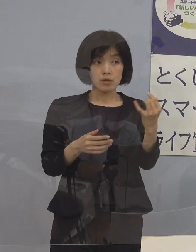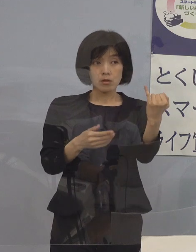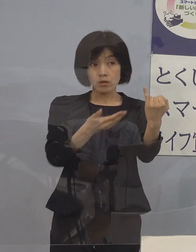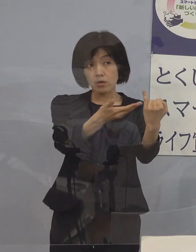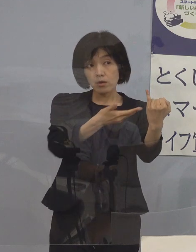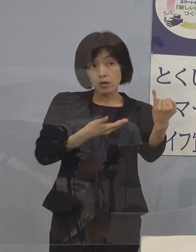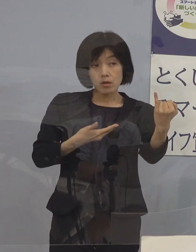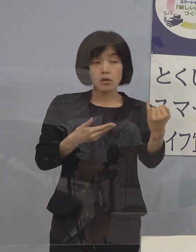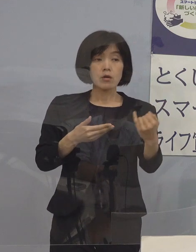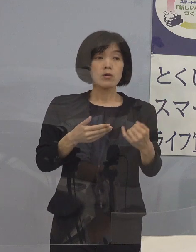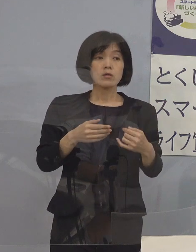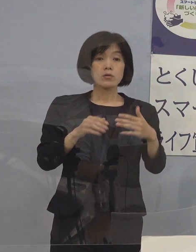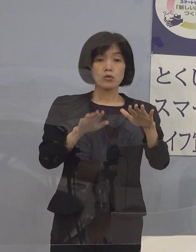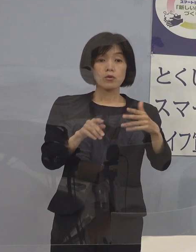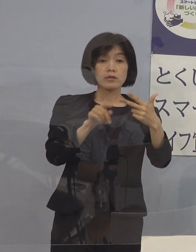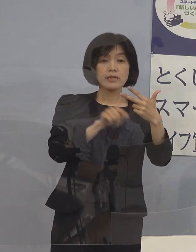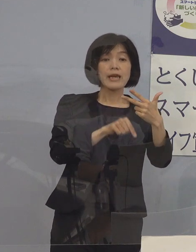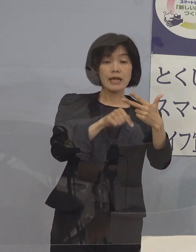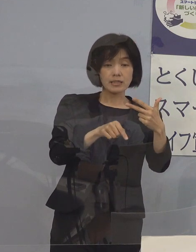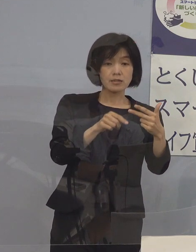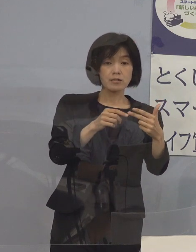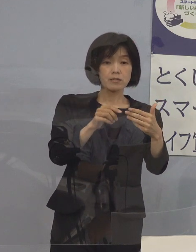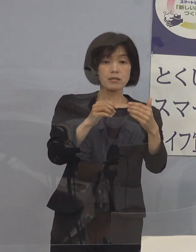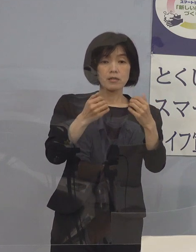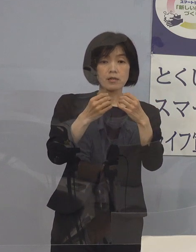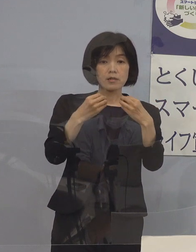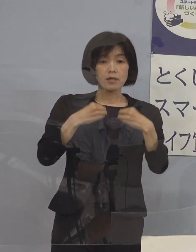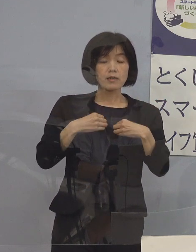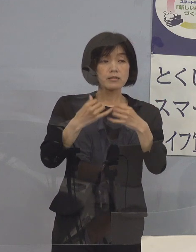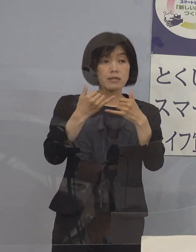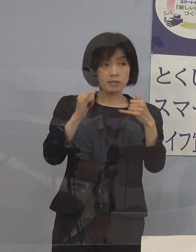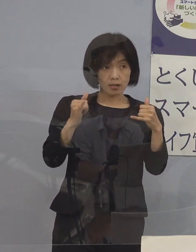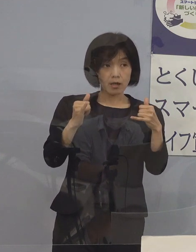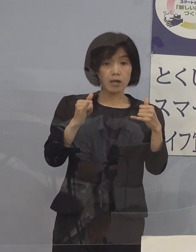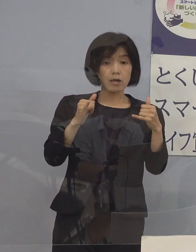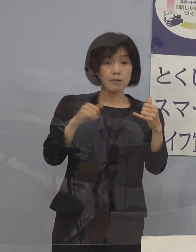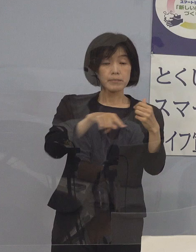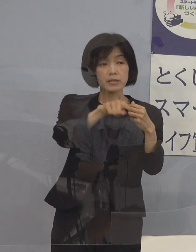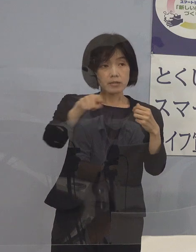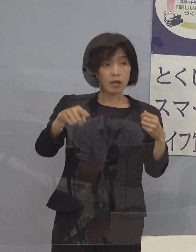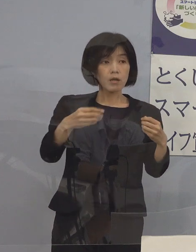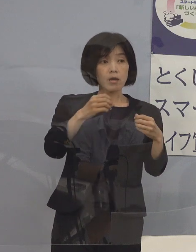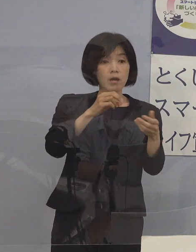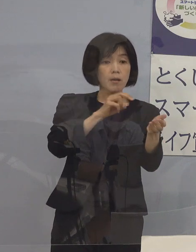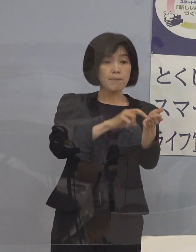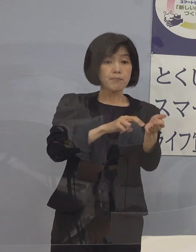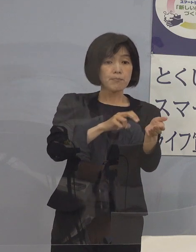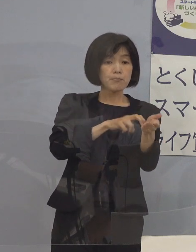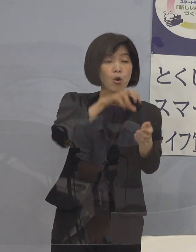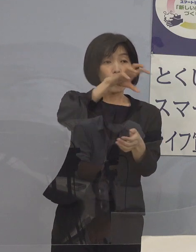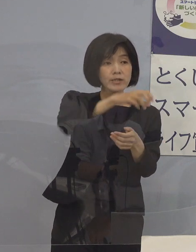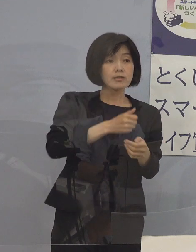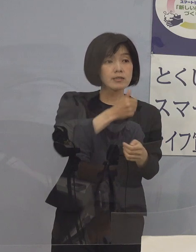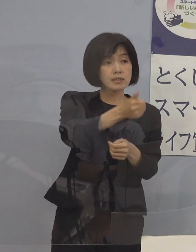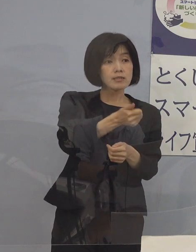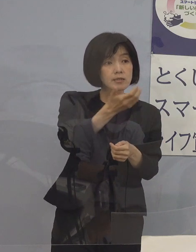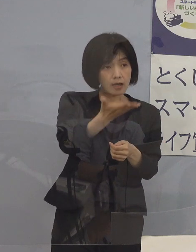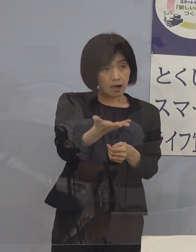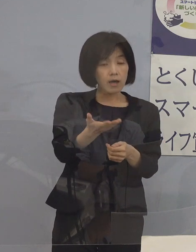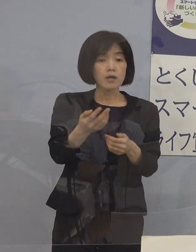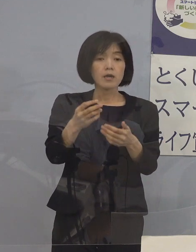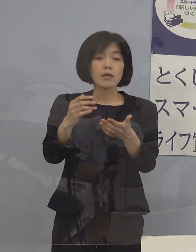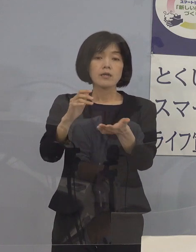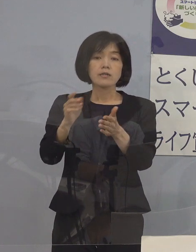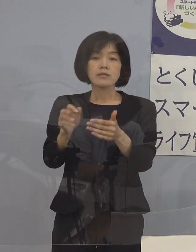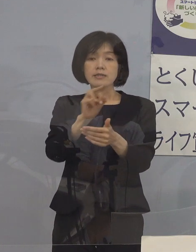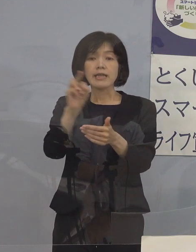それぞれのケースで病院での検査の受診だったのか、それともセンターでの PCR 検